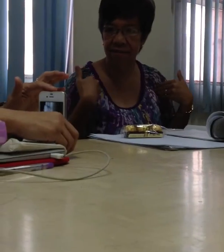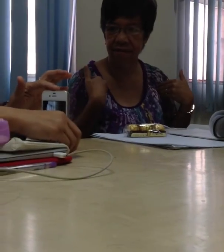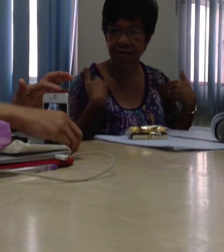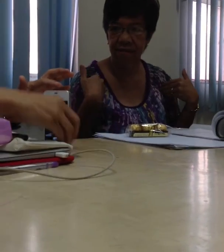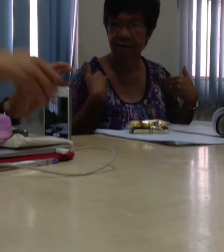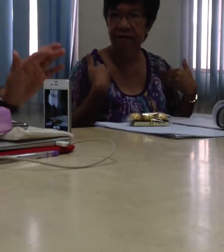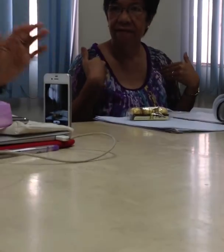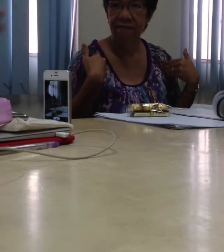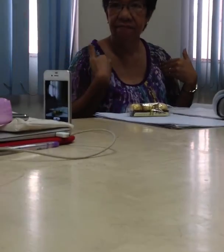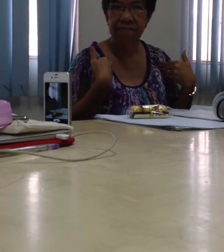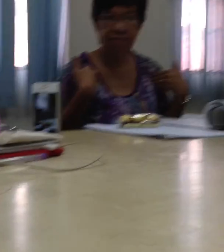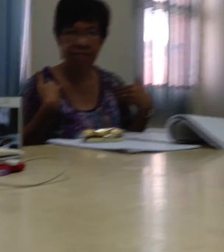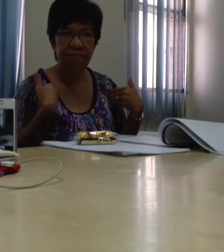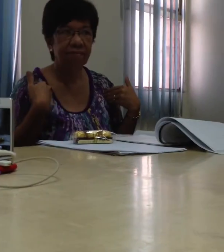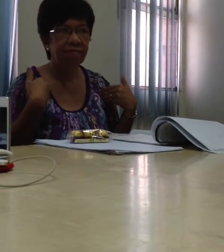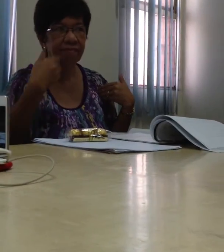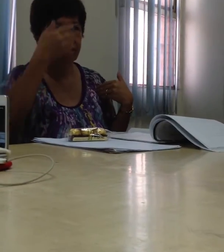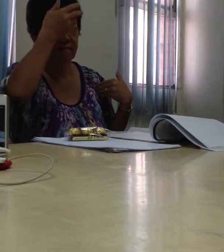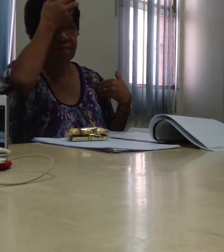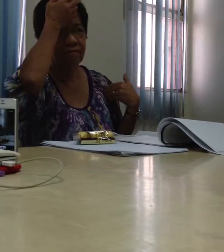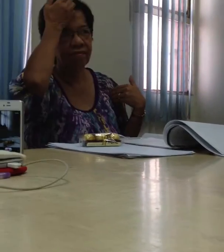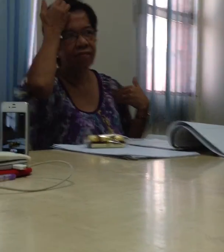Parang bird. Oh, sabi nga bird. Okay.